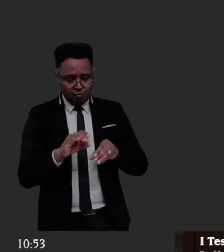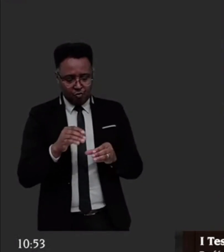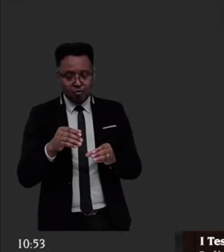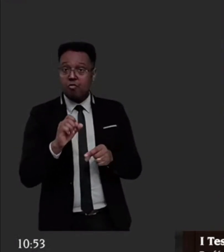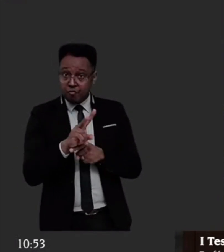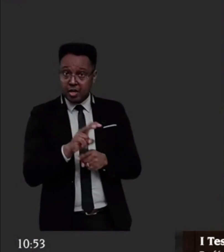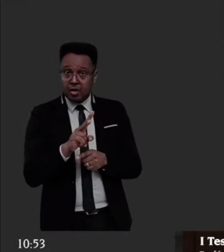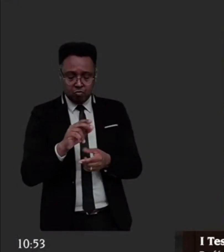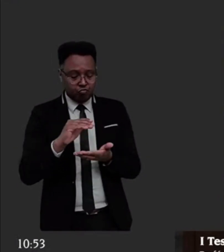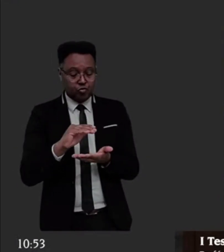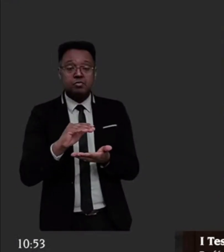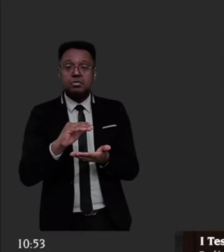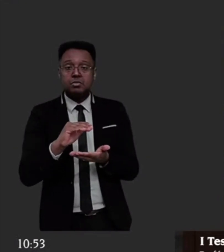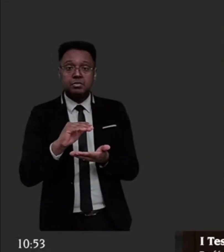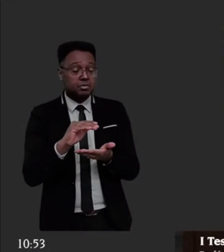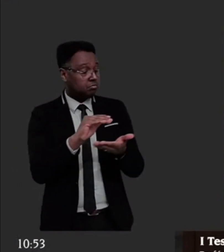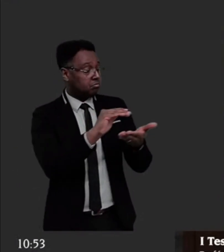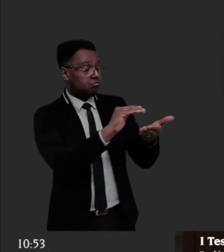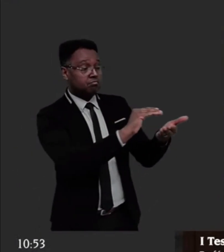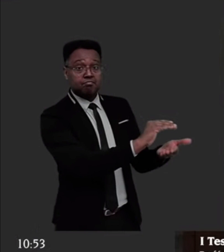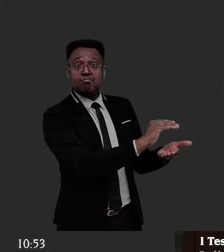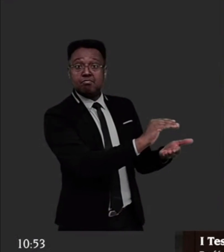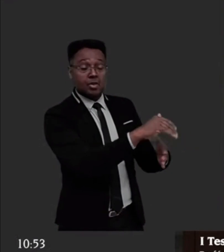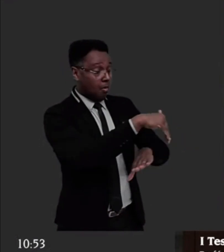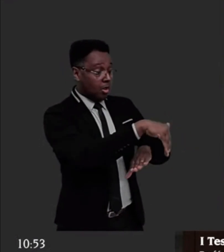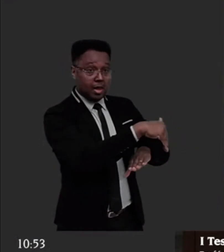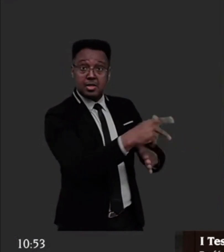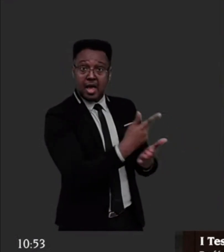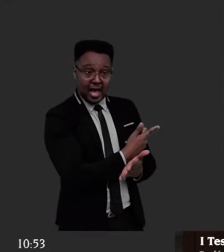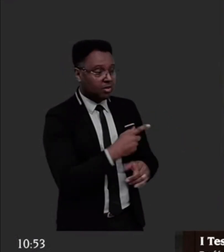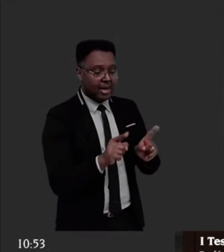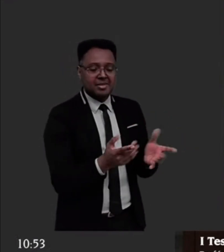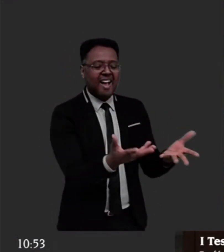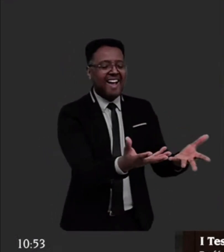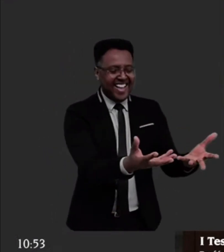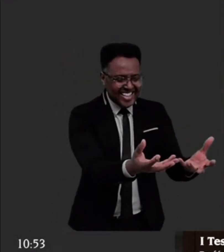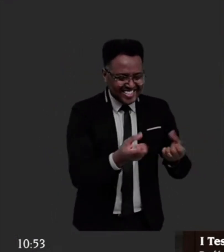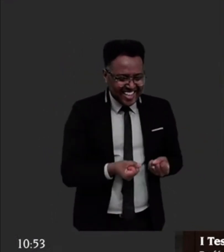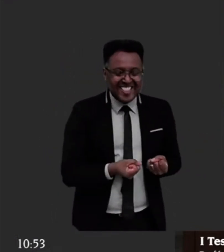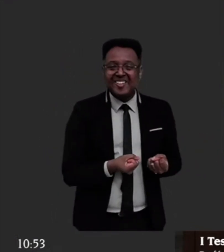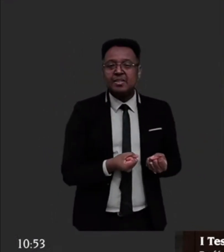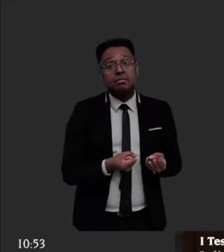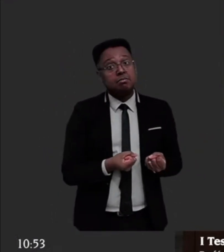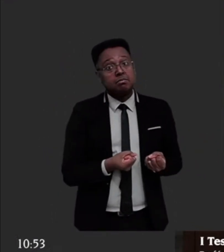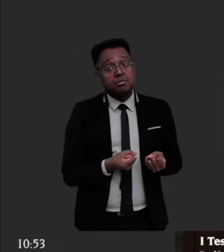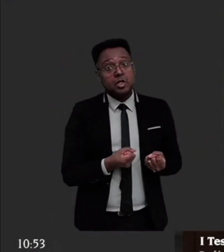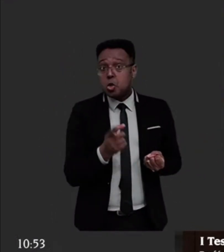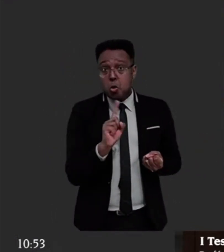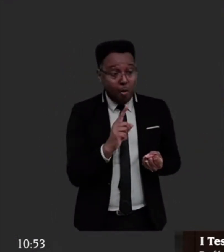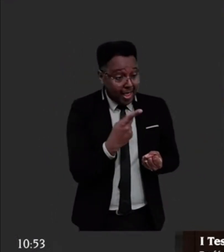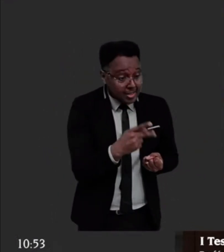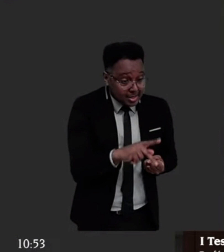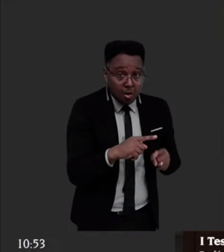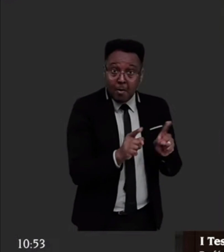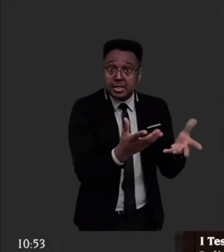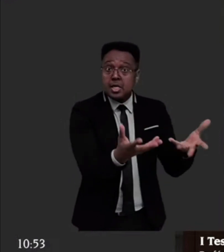meu. E recebe, e era um sofrimento. Por quê? Porque era um mal para outro e você recebeu para si. Quanta